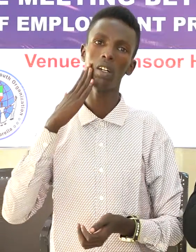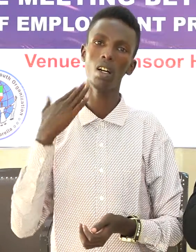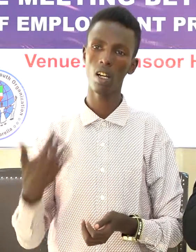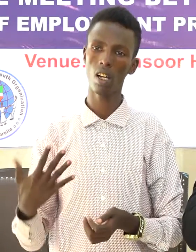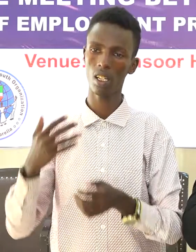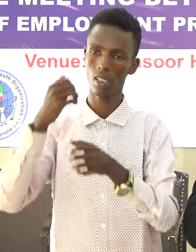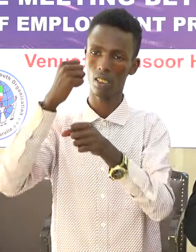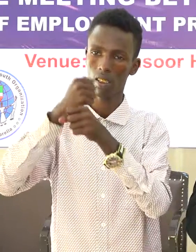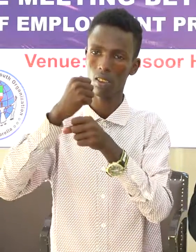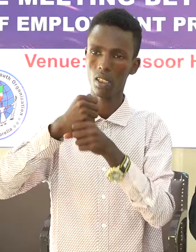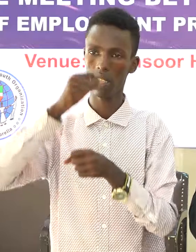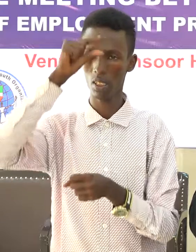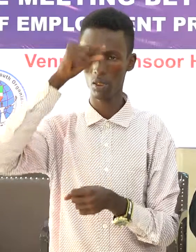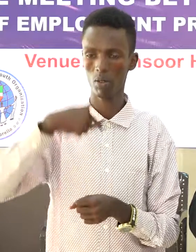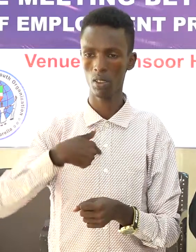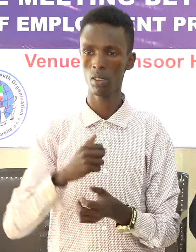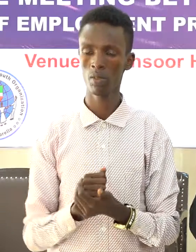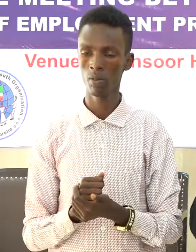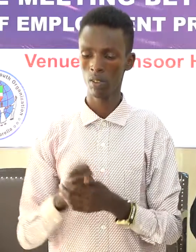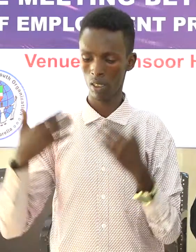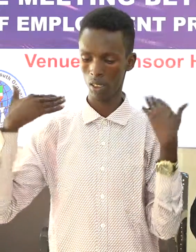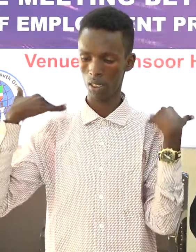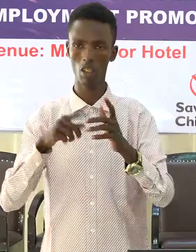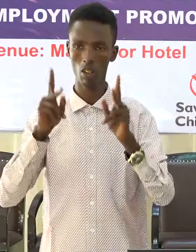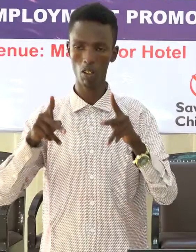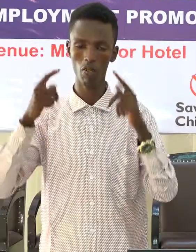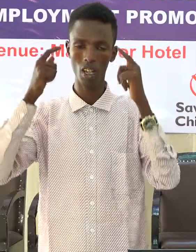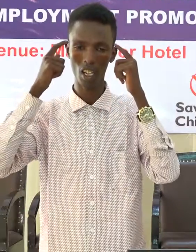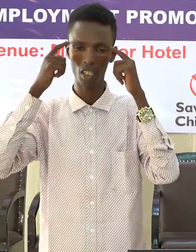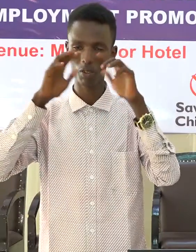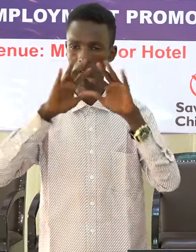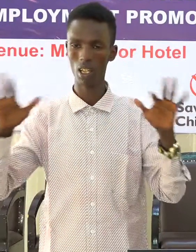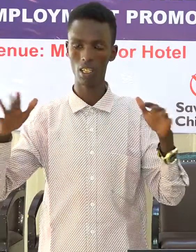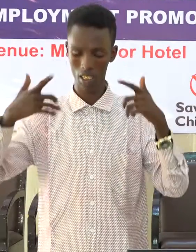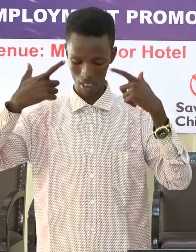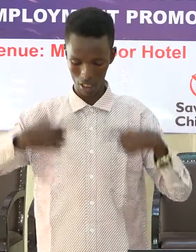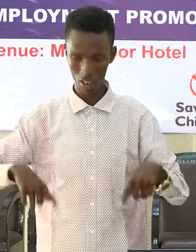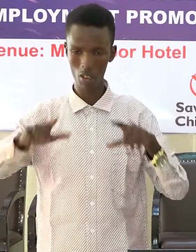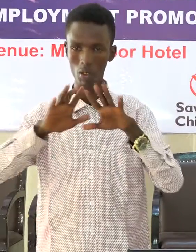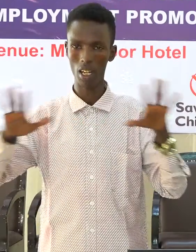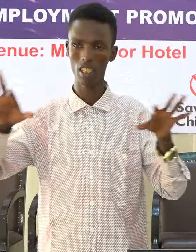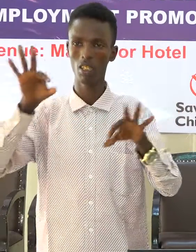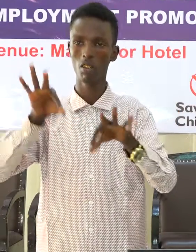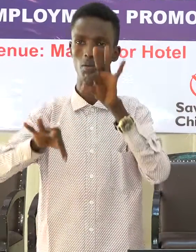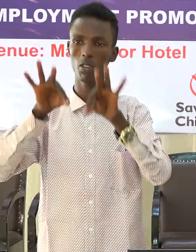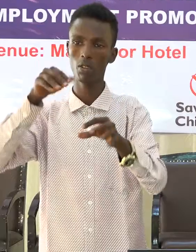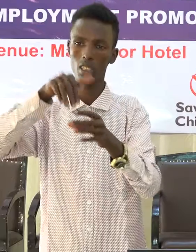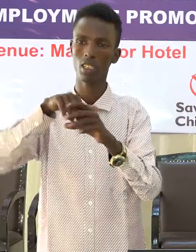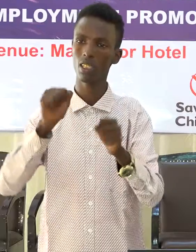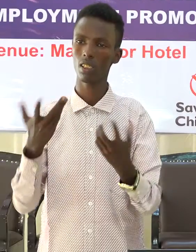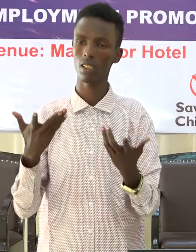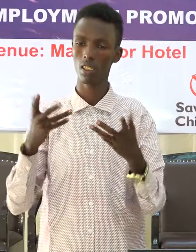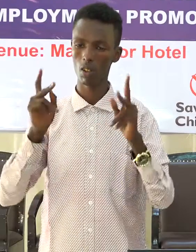hay'adda shaqaalaha dawladda ah annaguna xil weyn baan iska saareynaa sidoo kale waxa ayna halkaasii ka hadashay Xamdi Cabdi Sogsoog